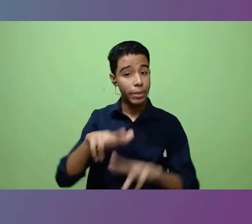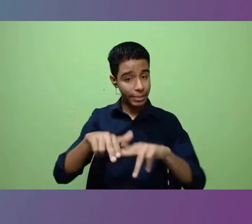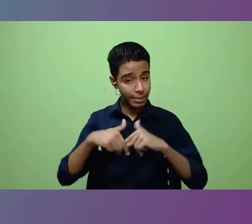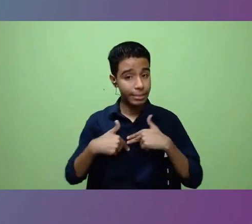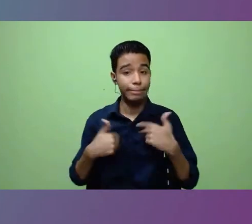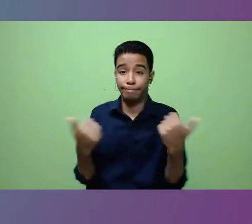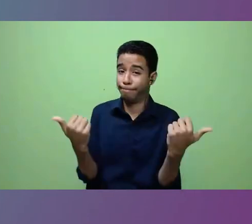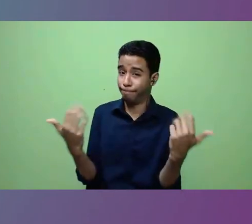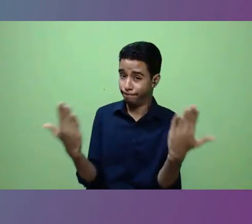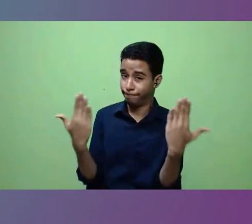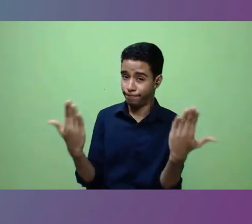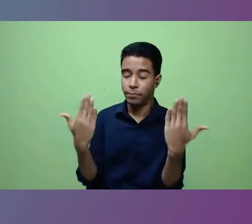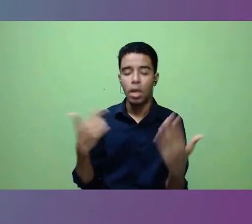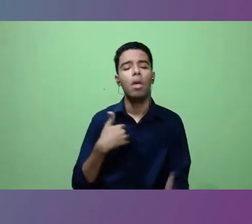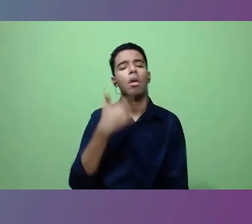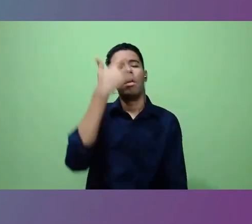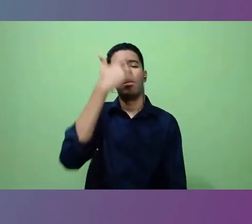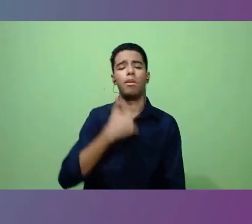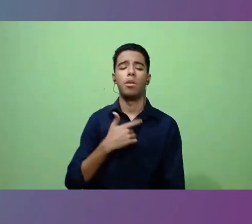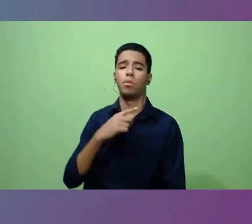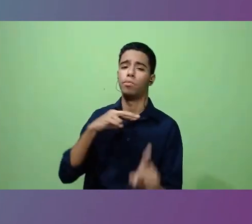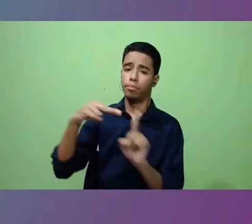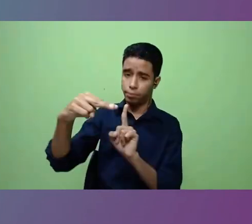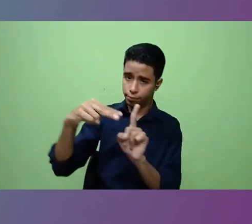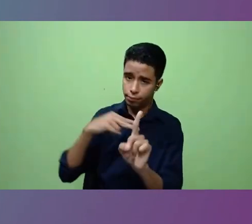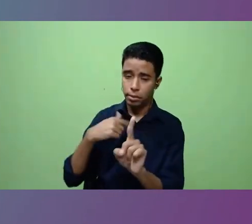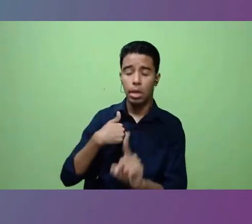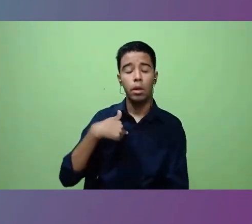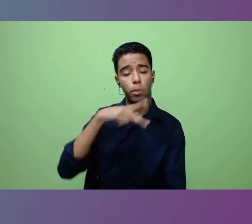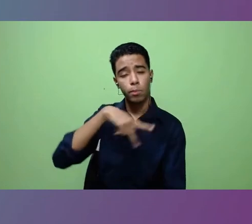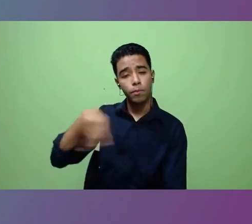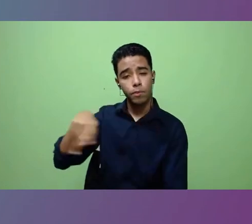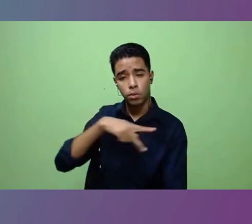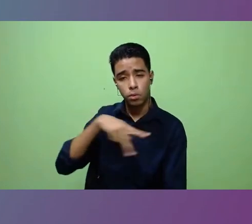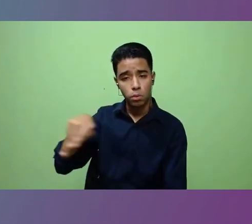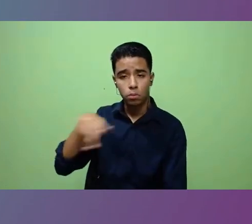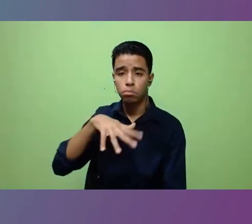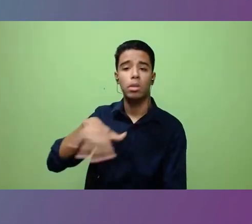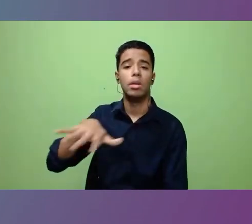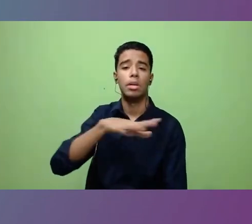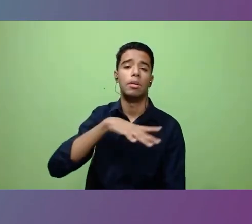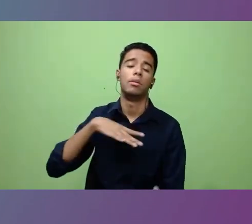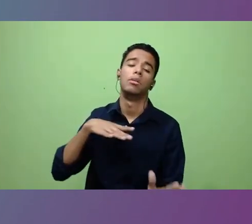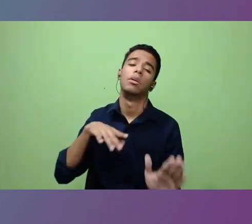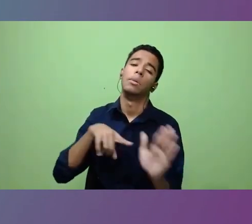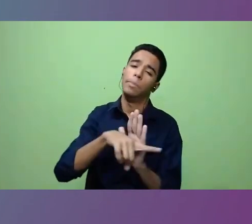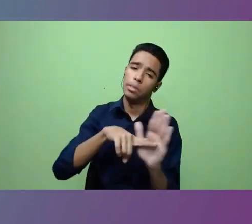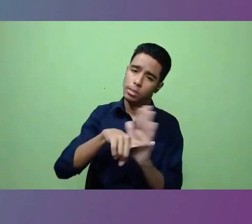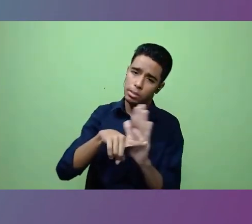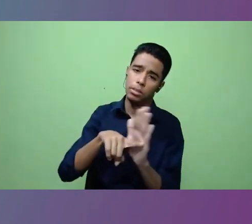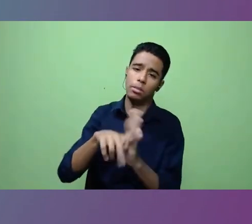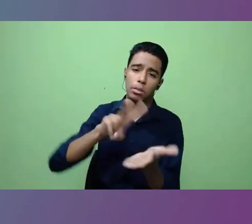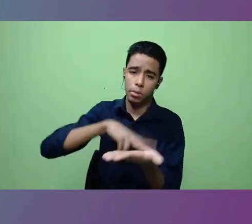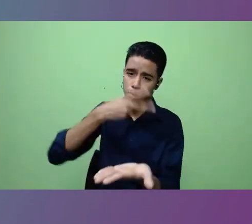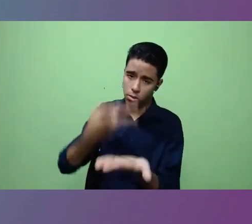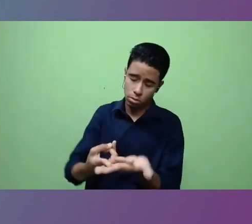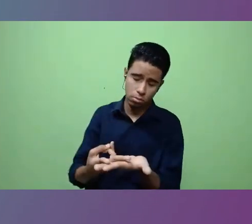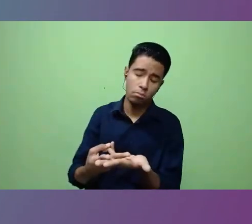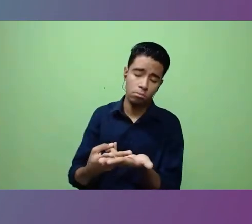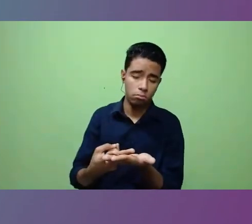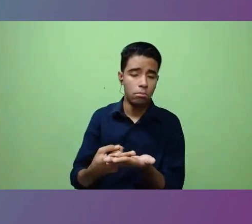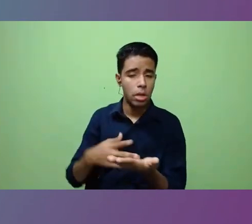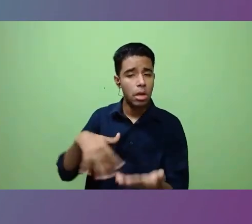vista, enquanto professor de estudos da tradução, que vem de uma formação de tradução. Pode ser que